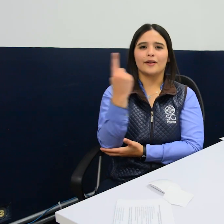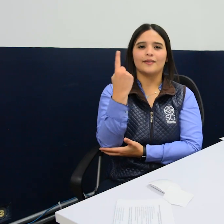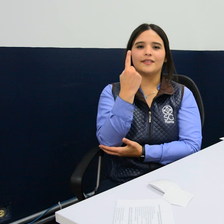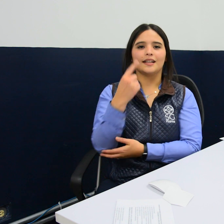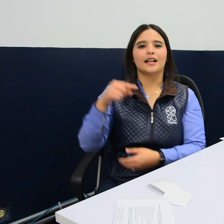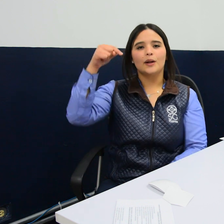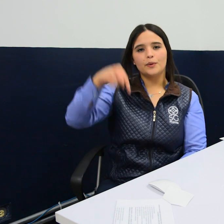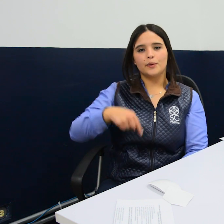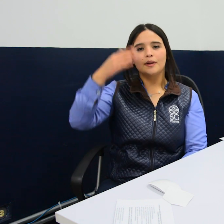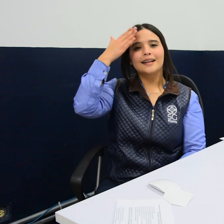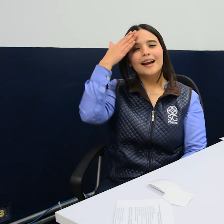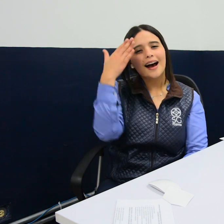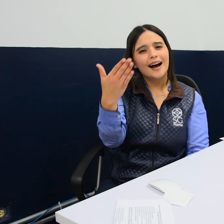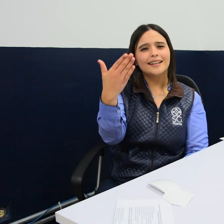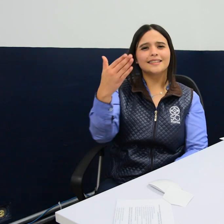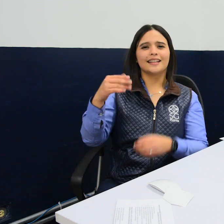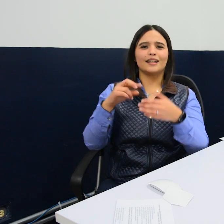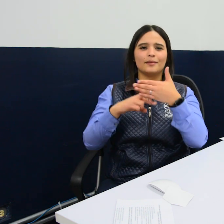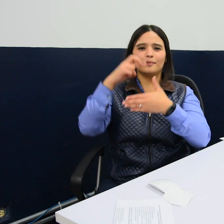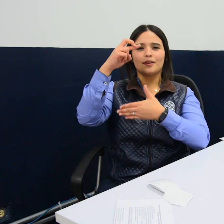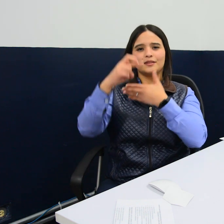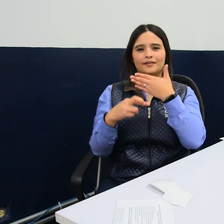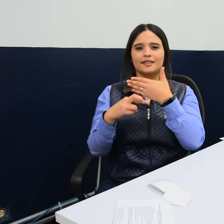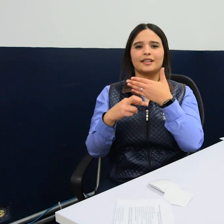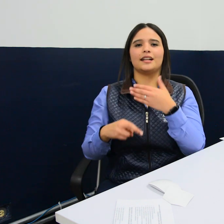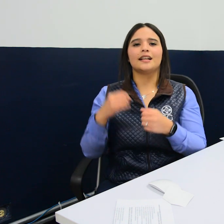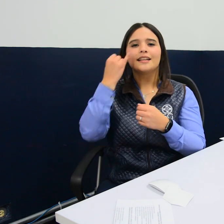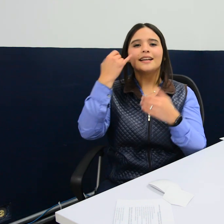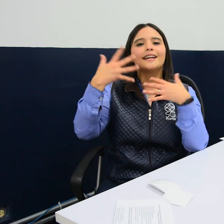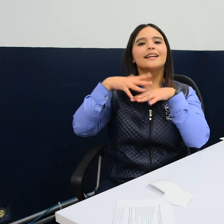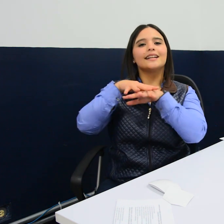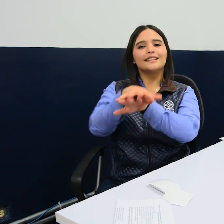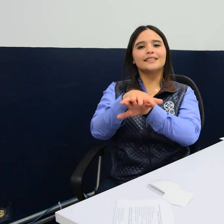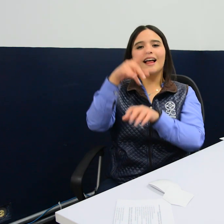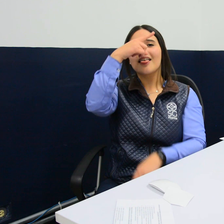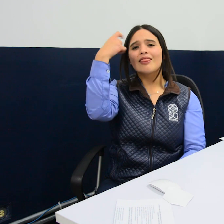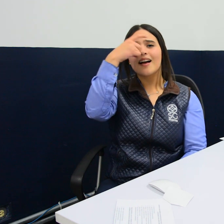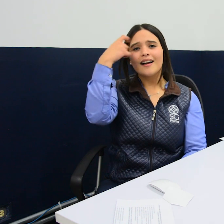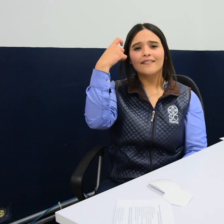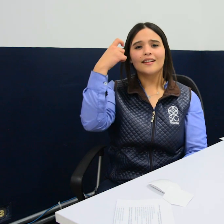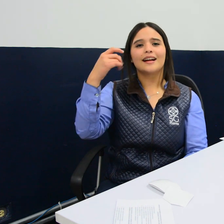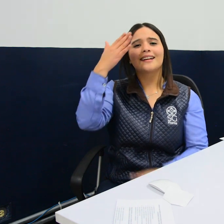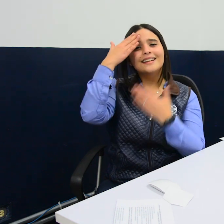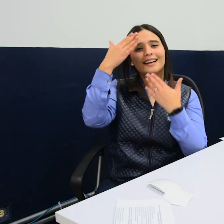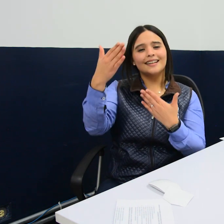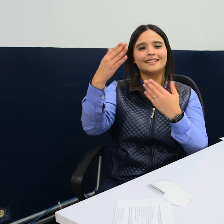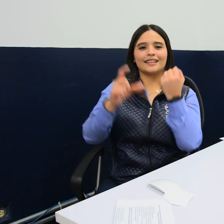importantes. Ahora agradezco nuevamente al Programa de Inclusión Laboral por este